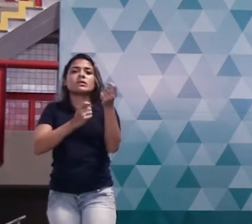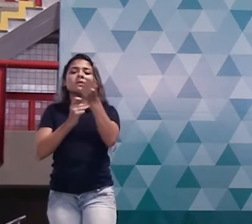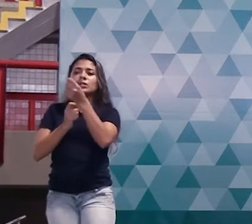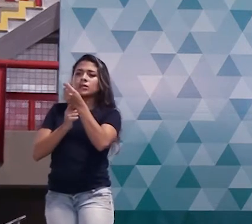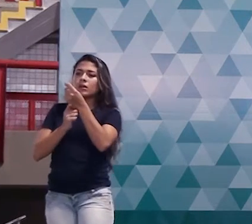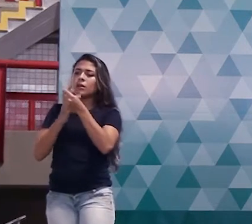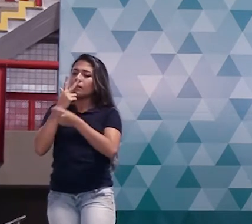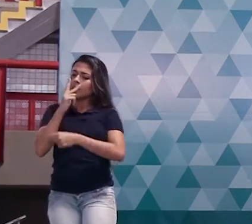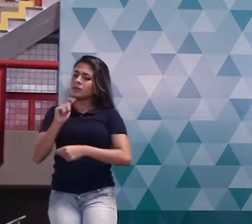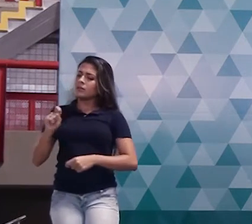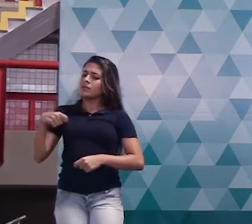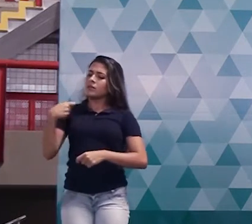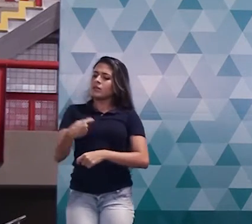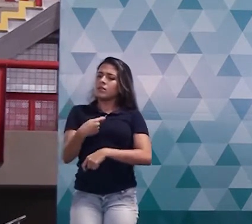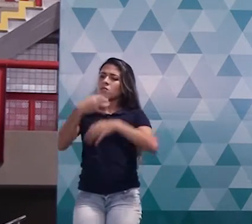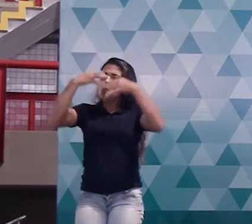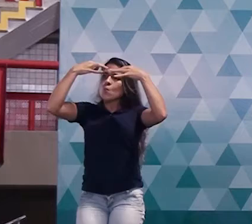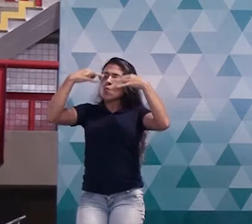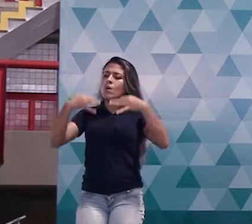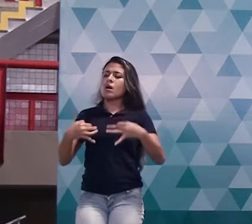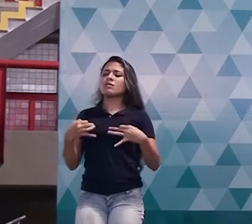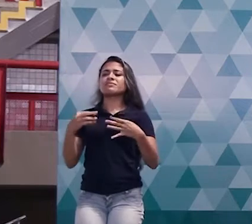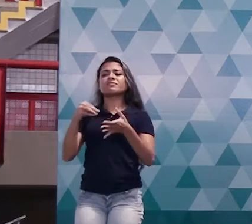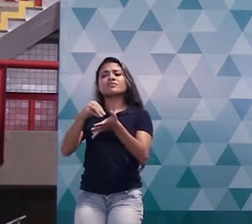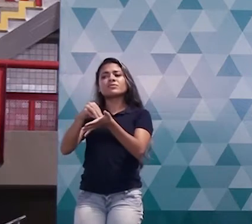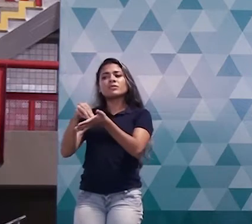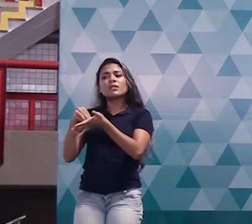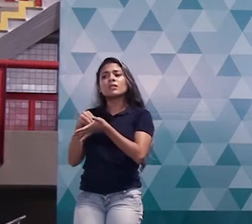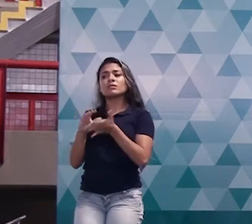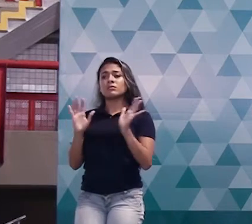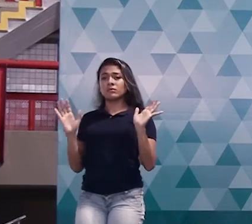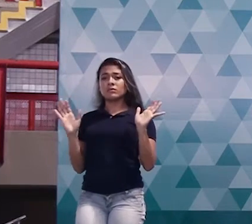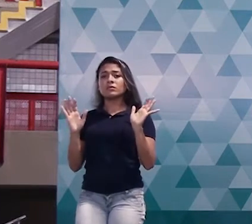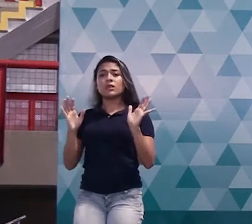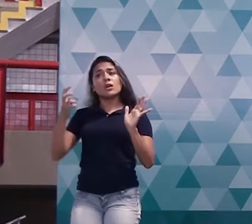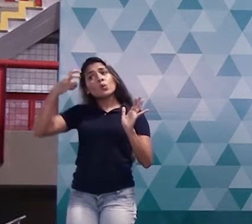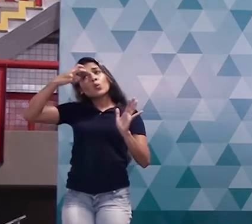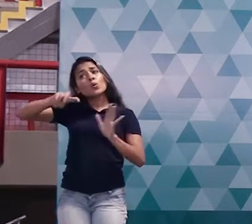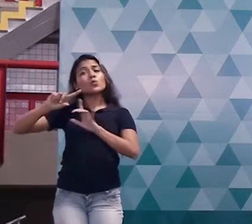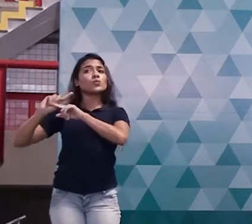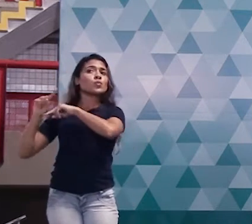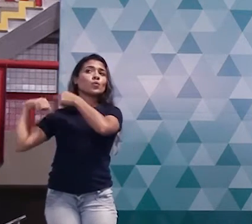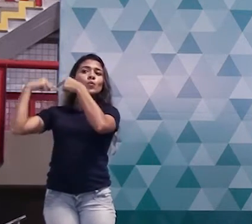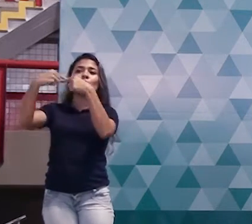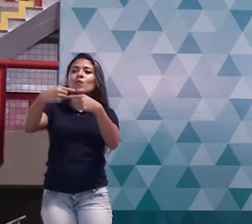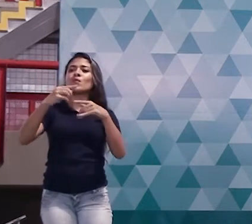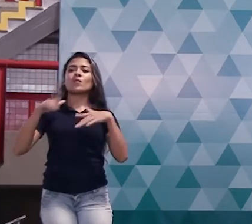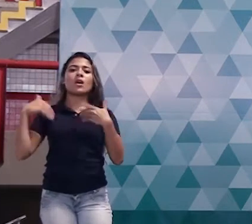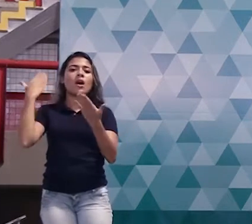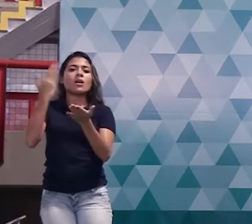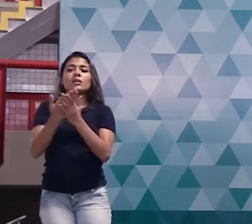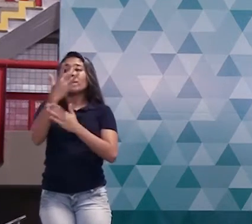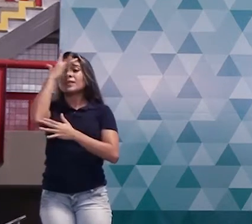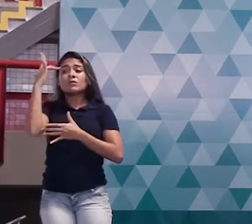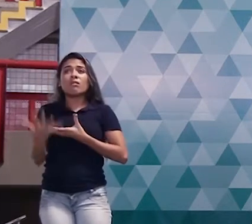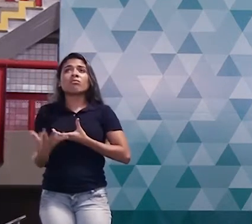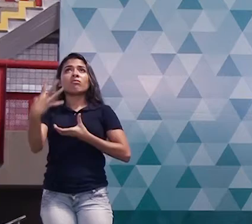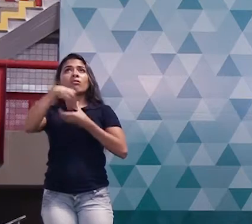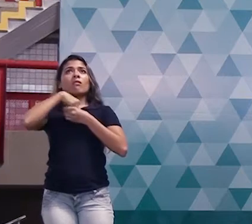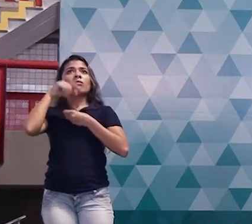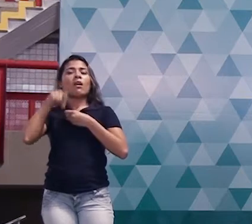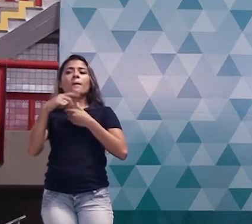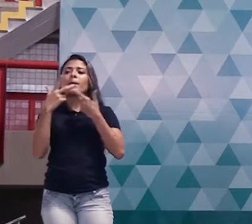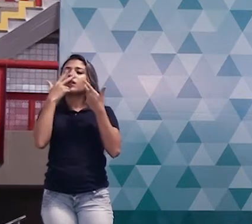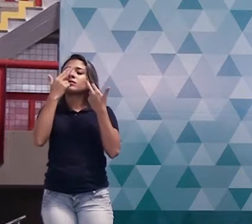doença social. A corrupção está na nossa questão cultural. Infelizmente. Por isso que eu acredito que